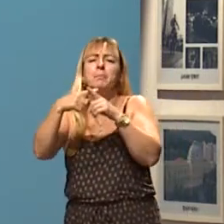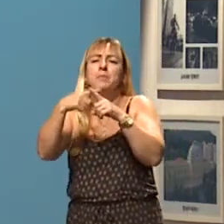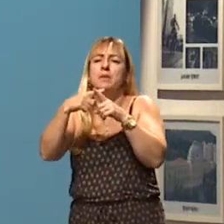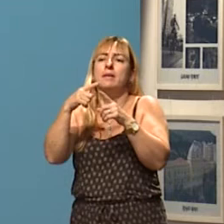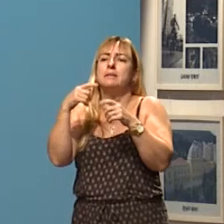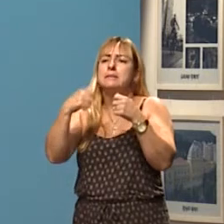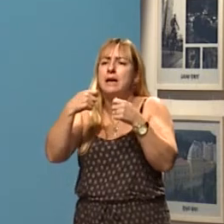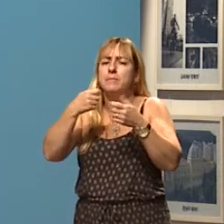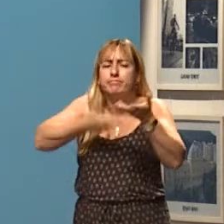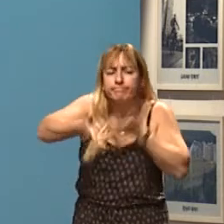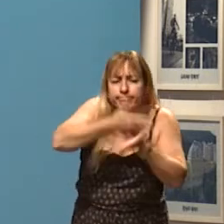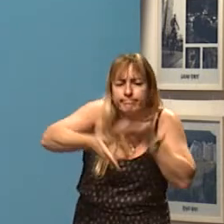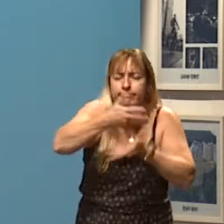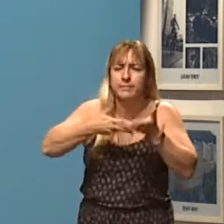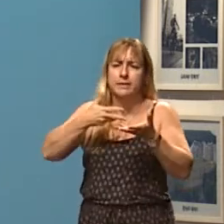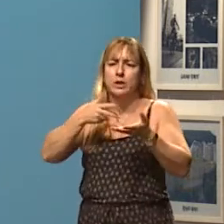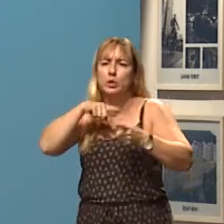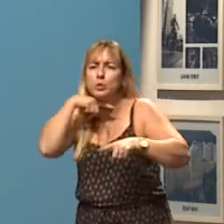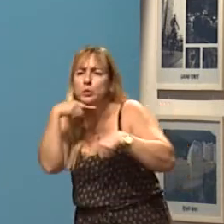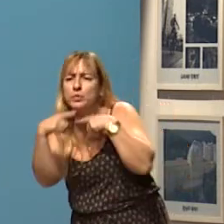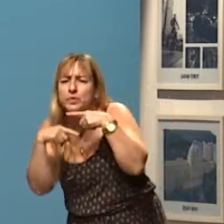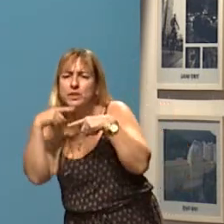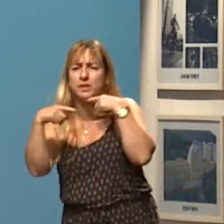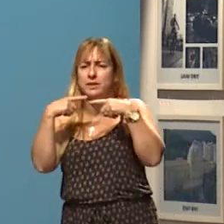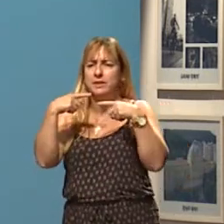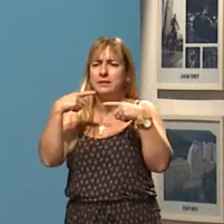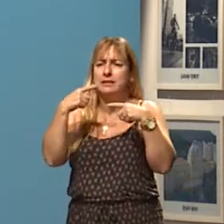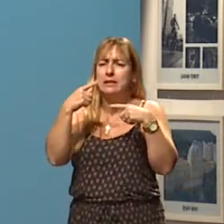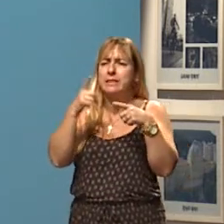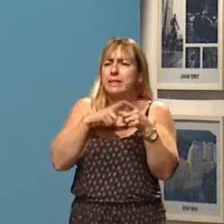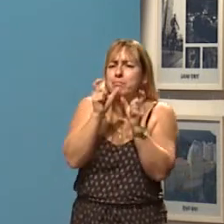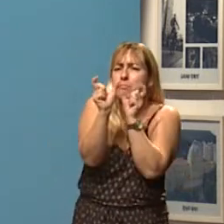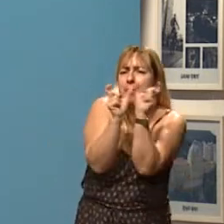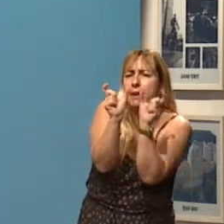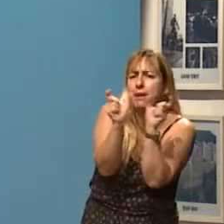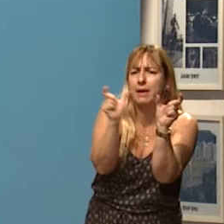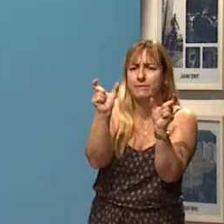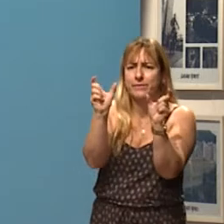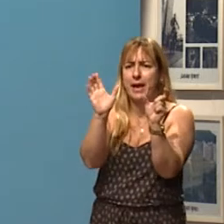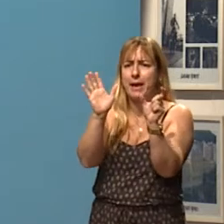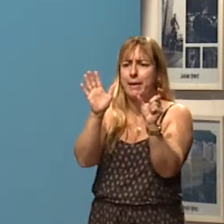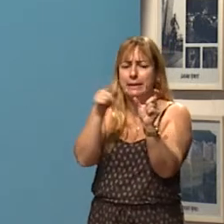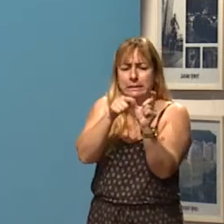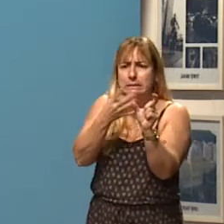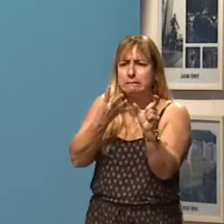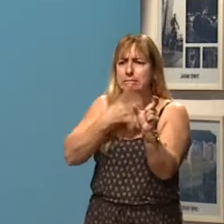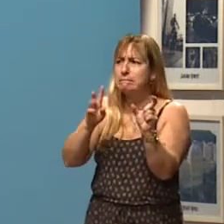Foi criado um grupo no WhatsApp para trocas de tirar dúvidas de